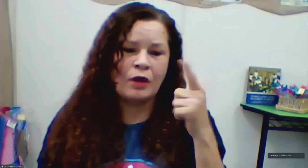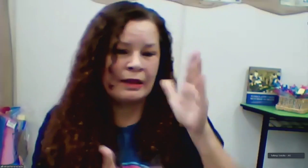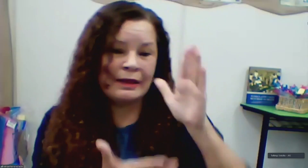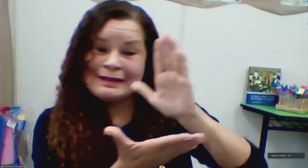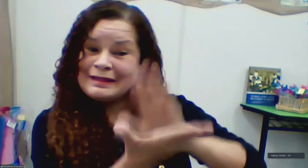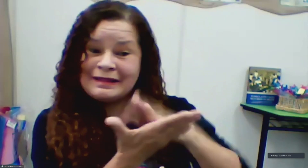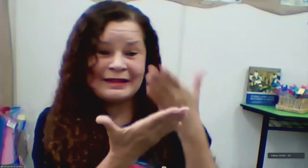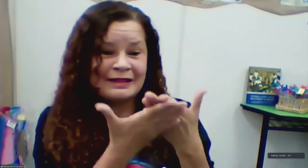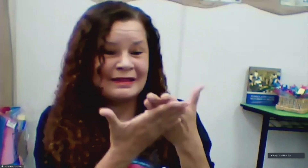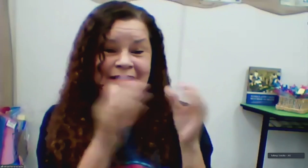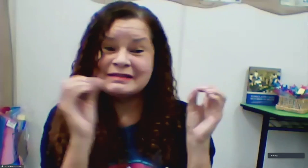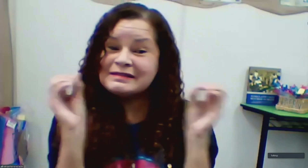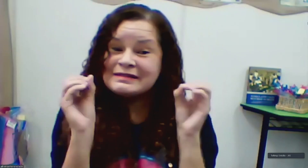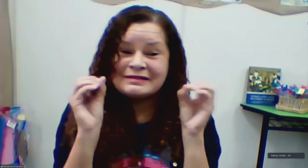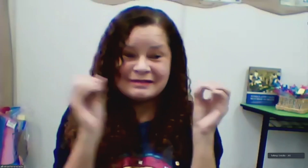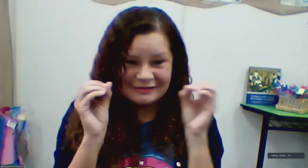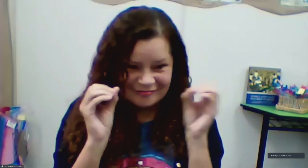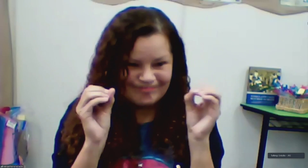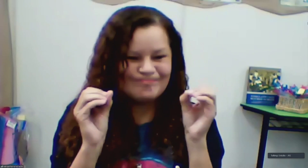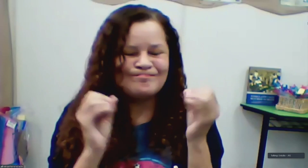antigamente. Então, por isso eu